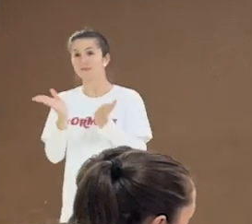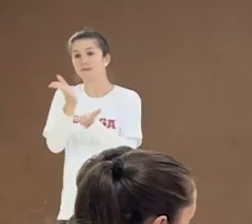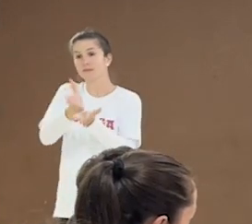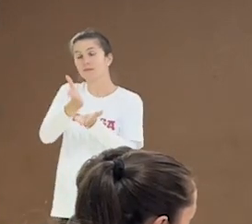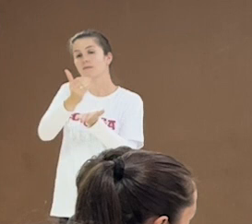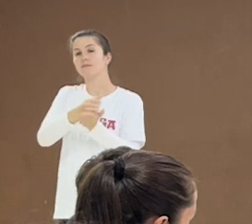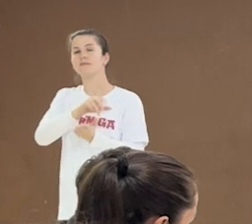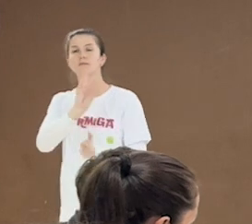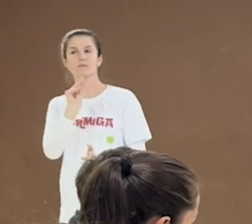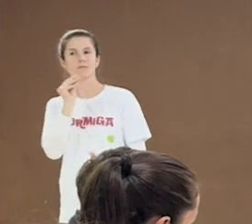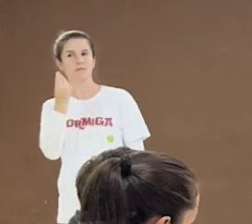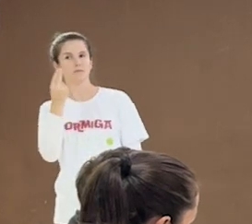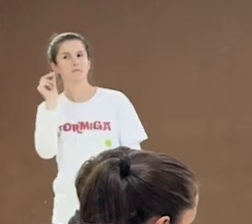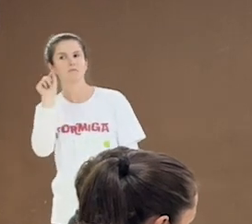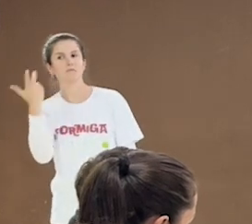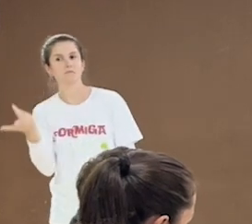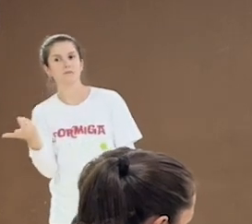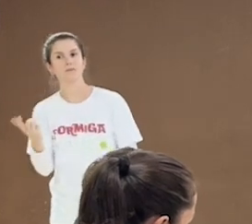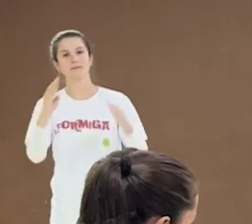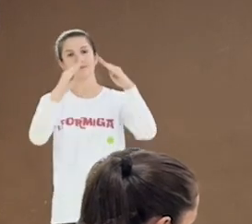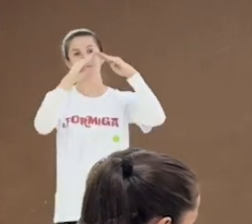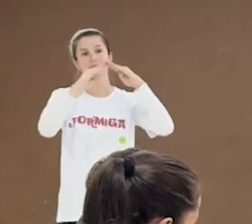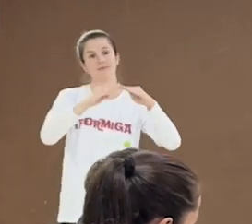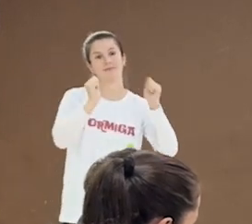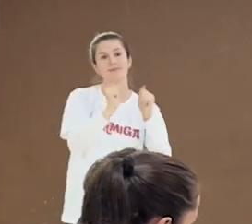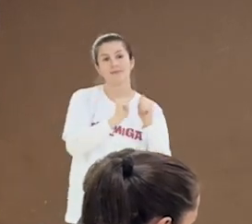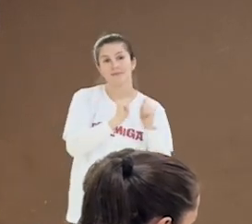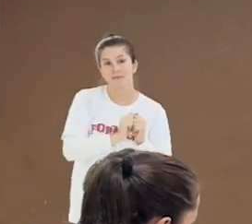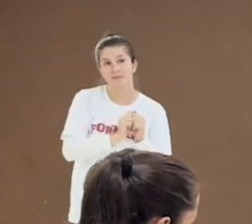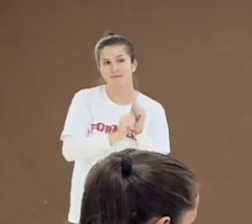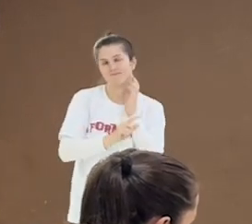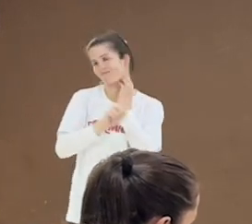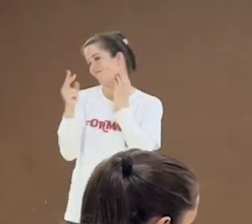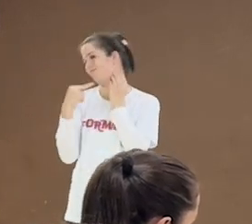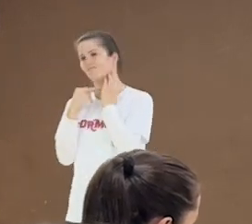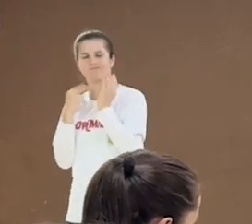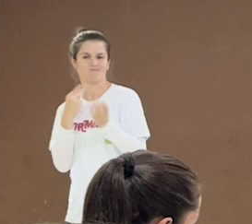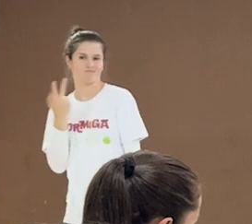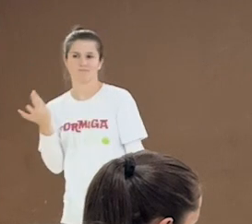Vamos ter que morar na mesma casa. Impossível, Maria Formiga, impossível.